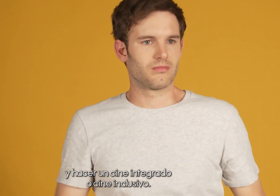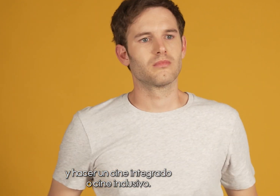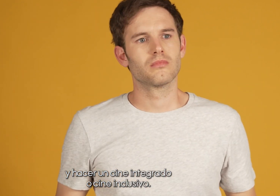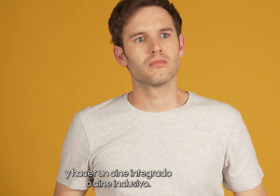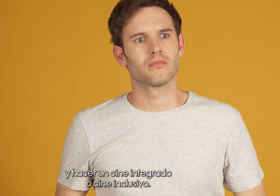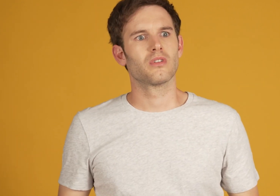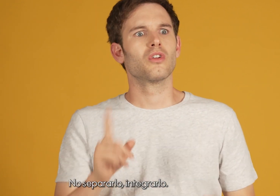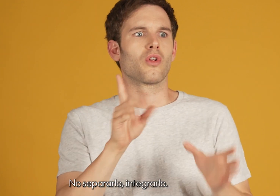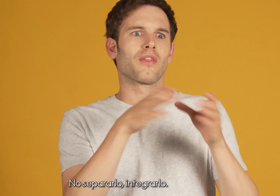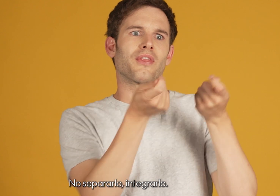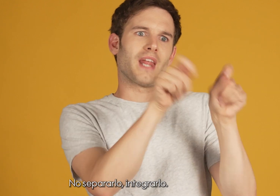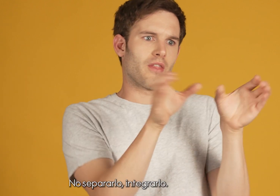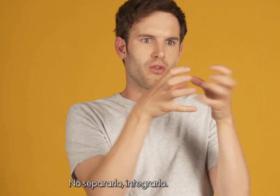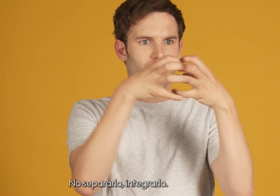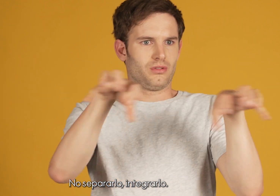inclusivo. No separarlo, integrarlo.